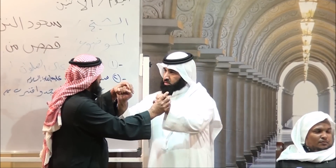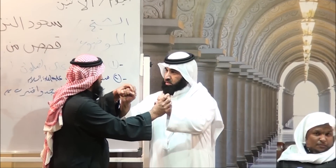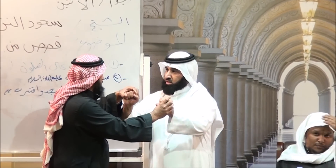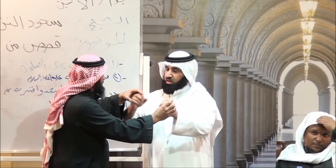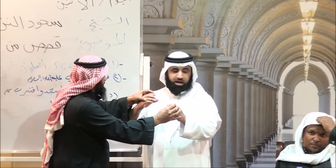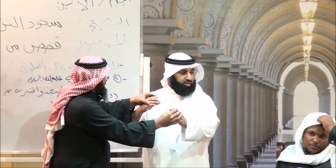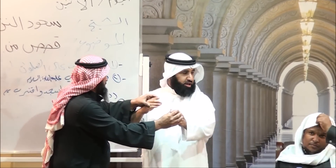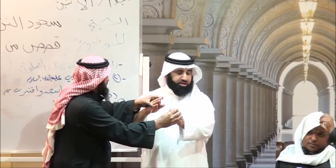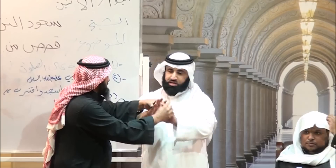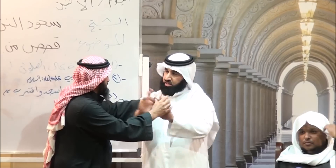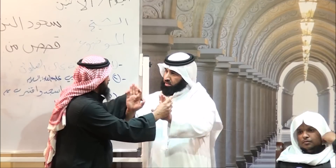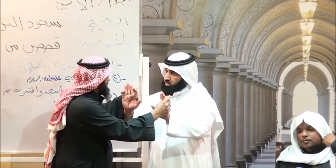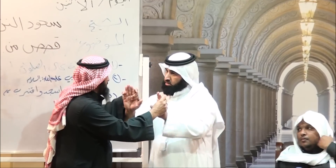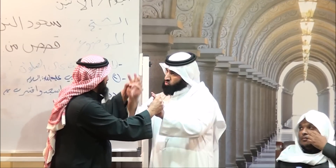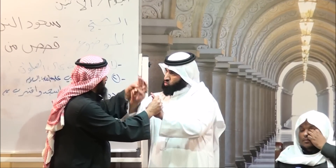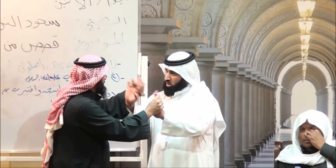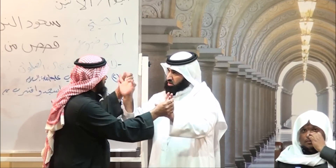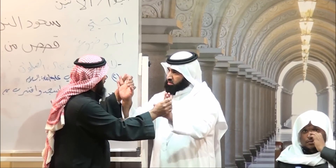الحول لدفع